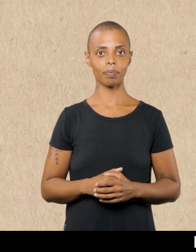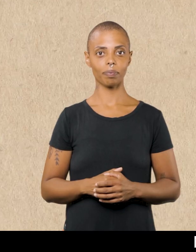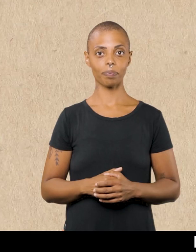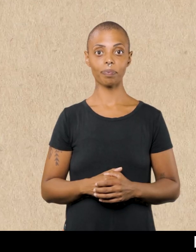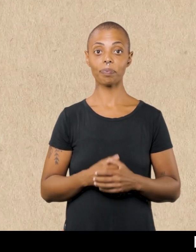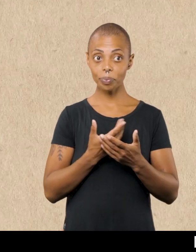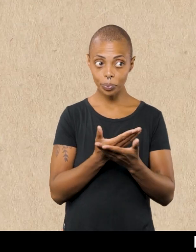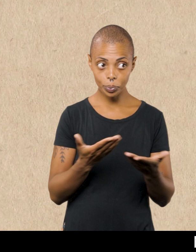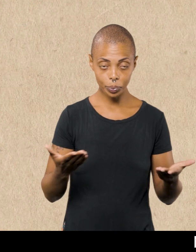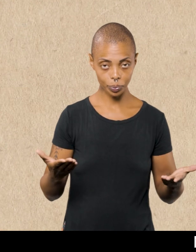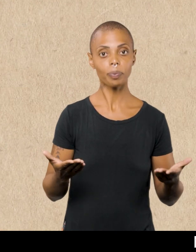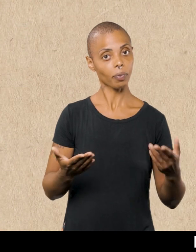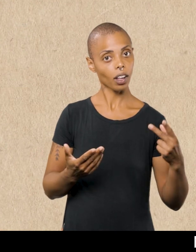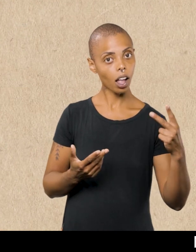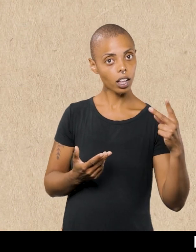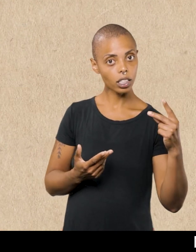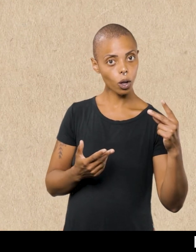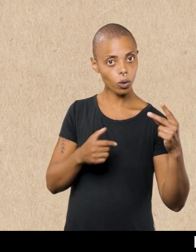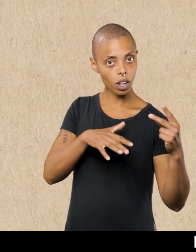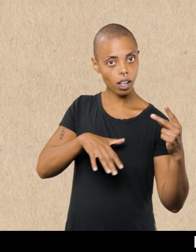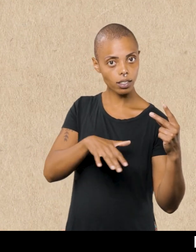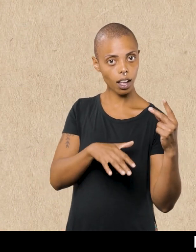da Cultura, Governo Federal.